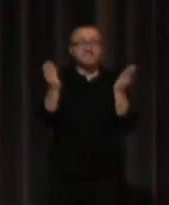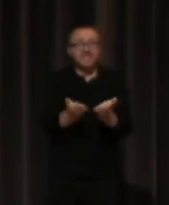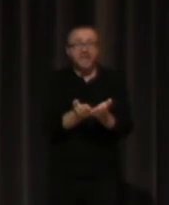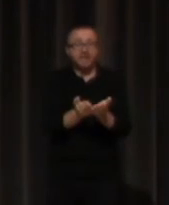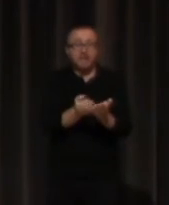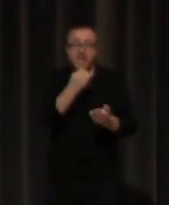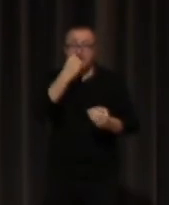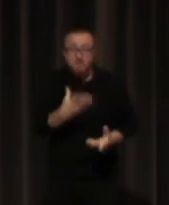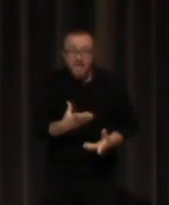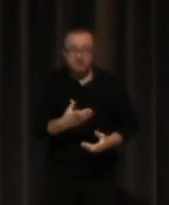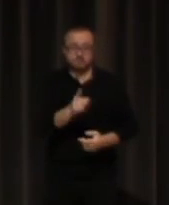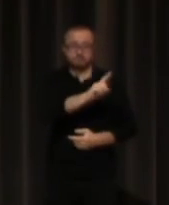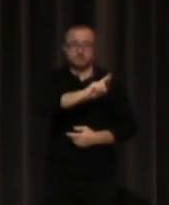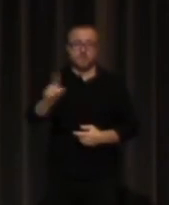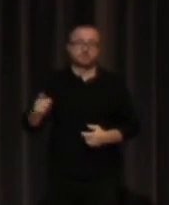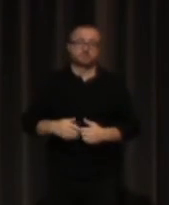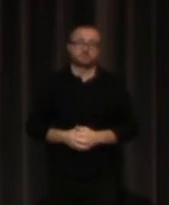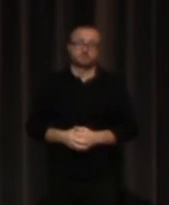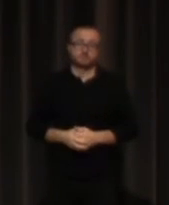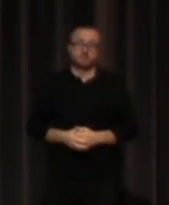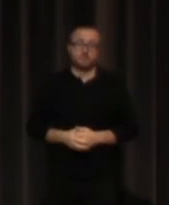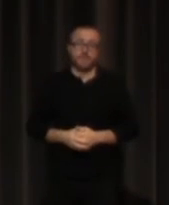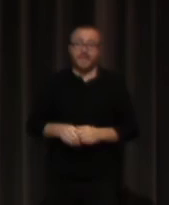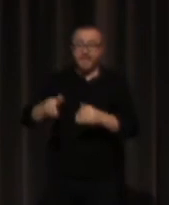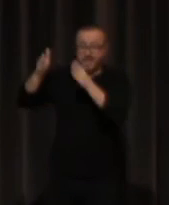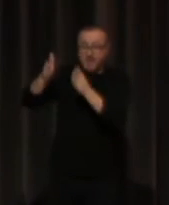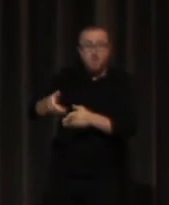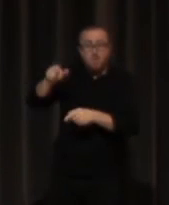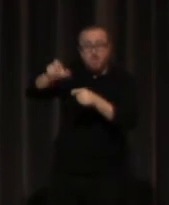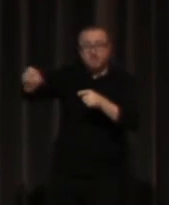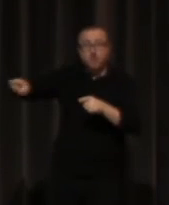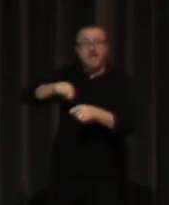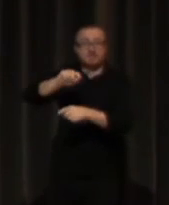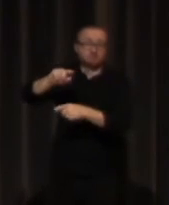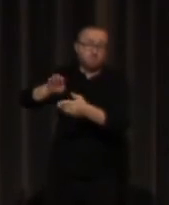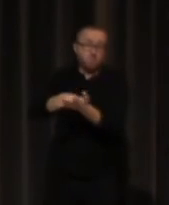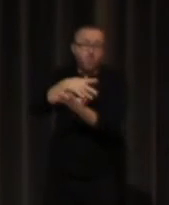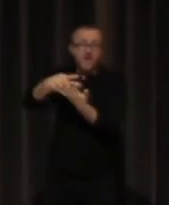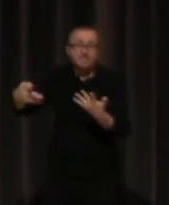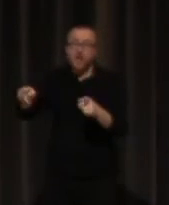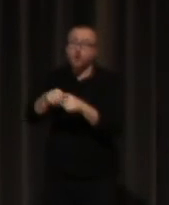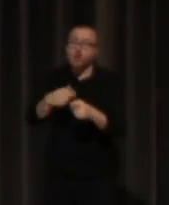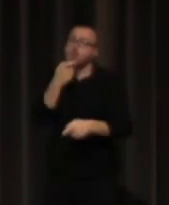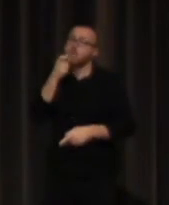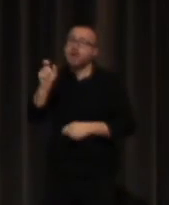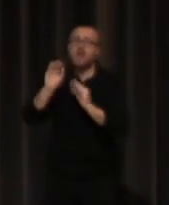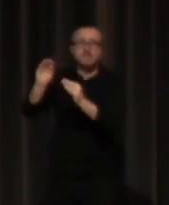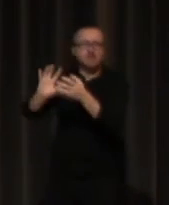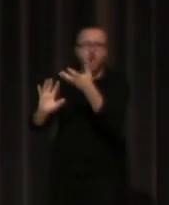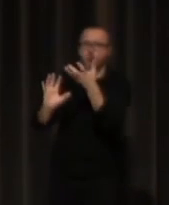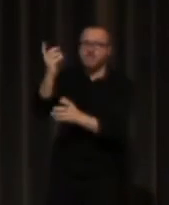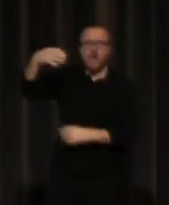bé. Han dit allò que no ha sigut capaç de dir ningú altre, perquè allò que es